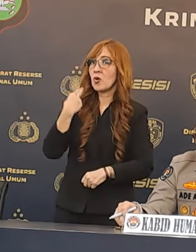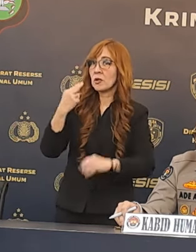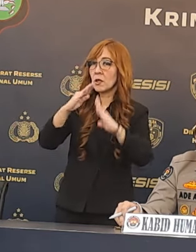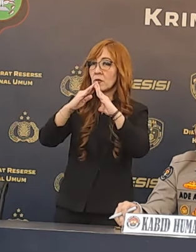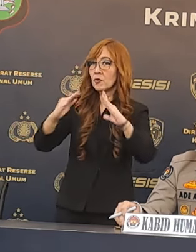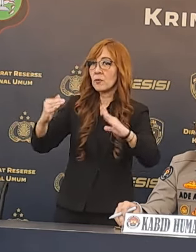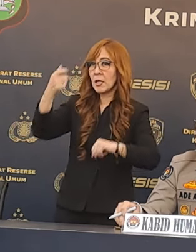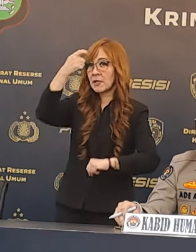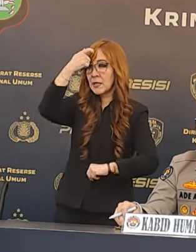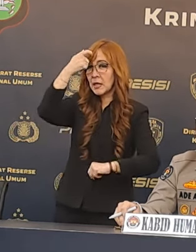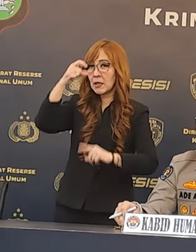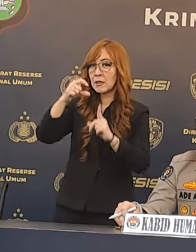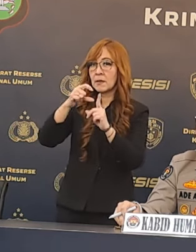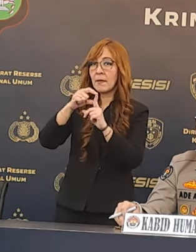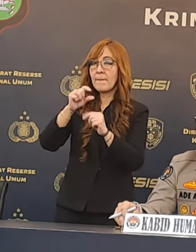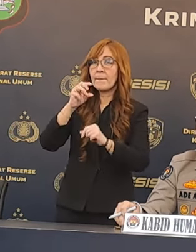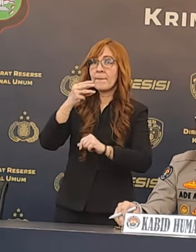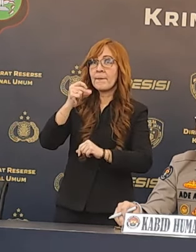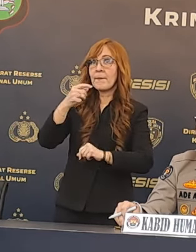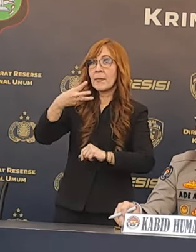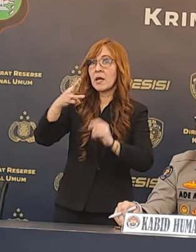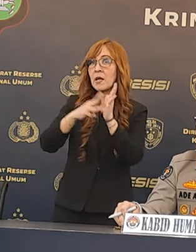Sakit Primer.